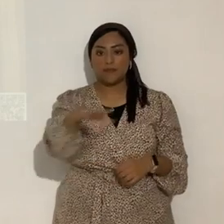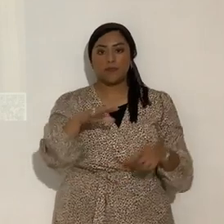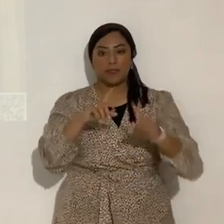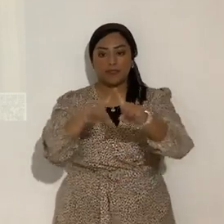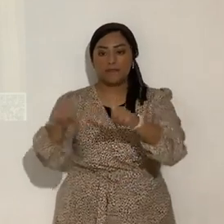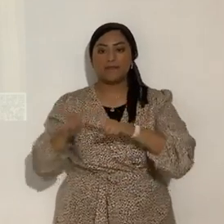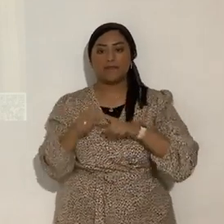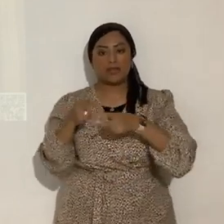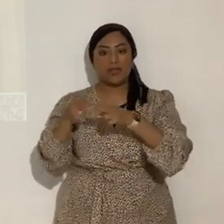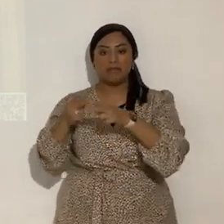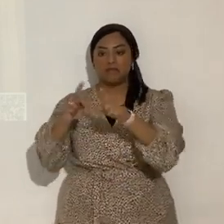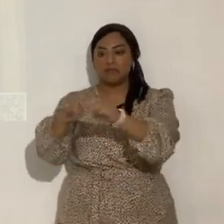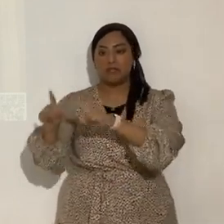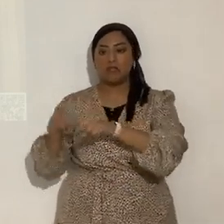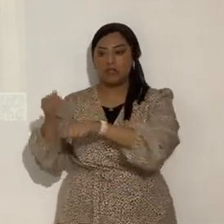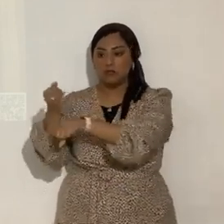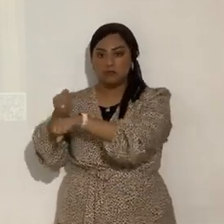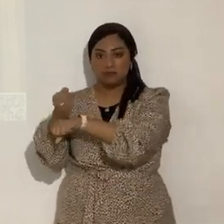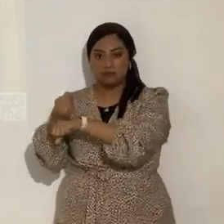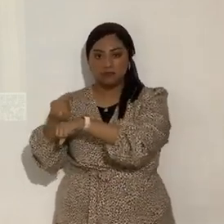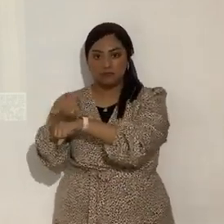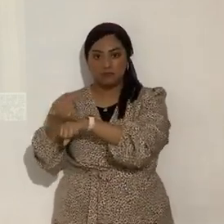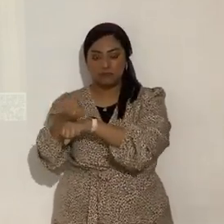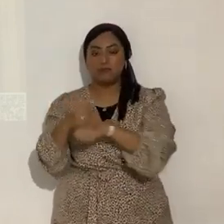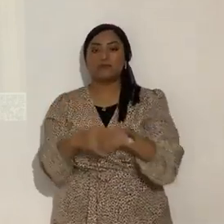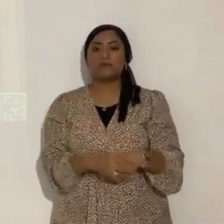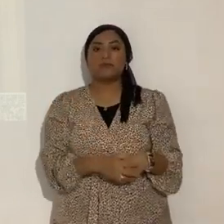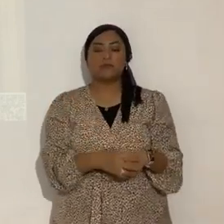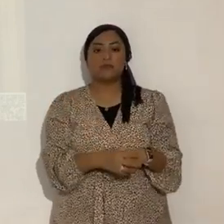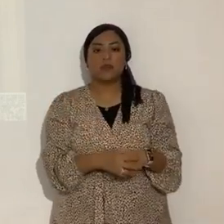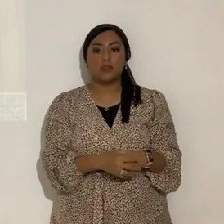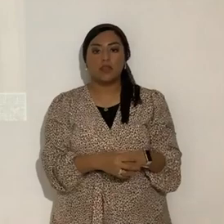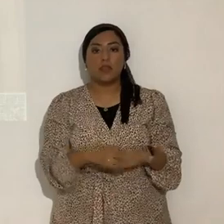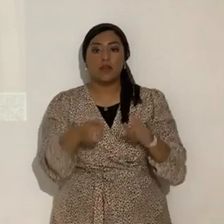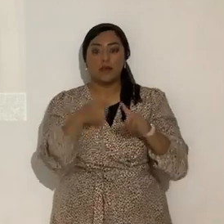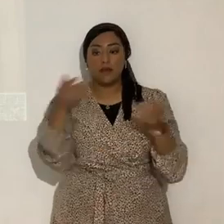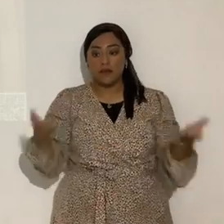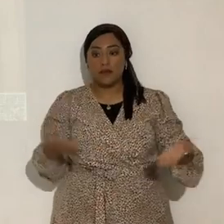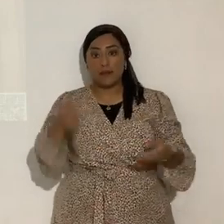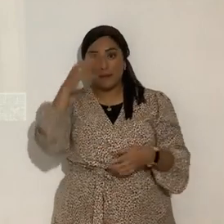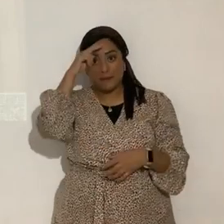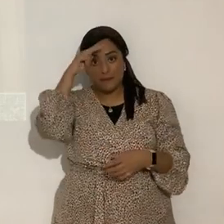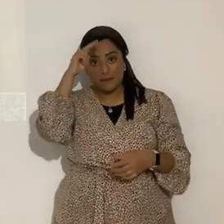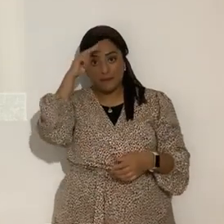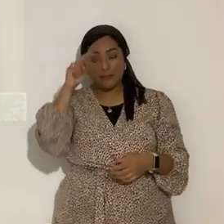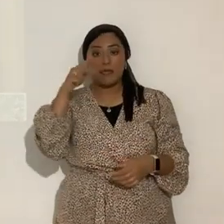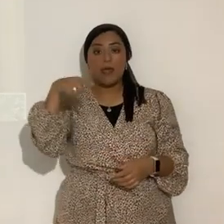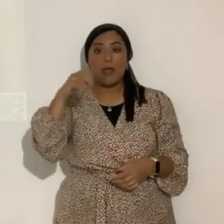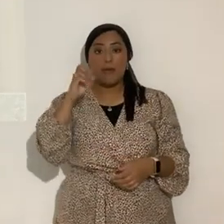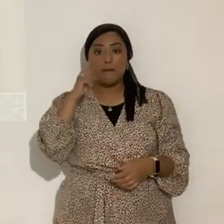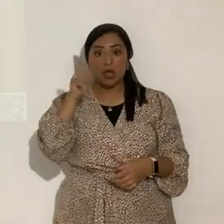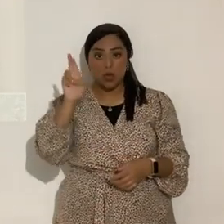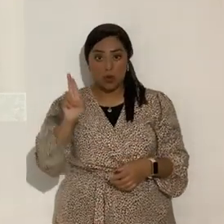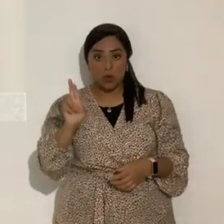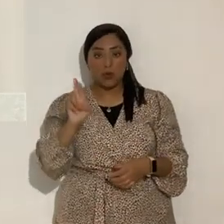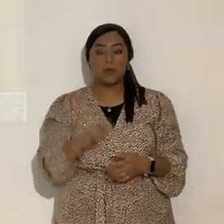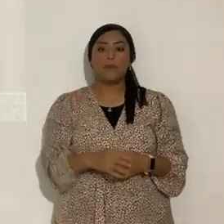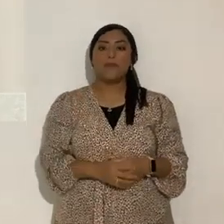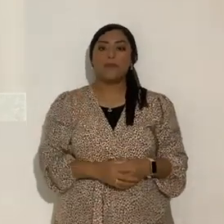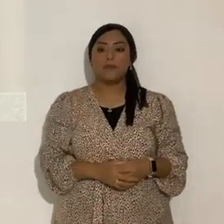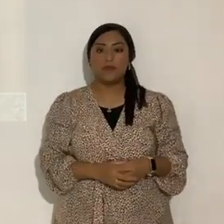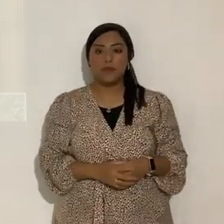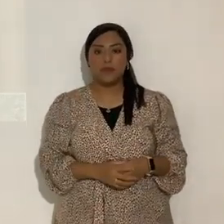Canarias, Islandia, Italia, México, Nicaragua, Noruega, Panamá, Paraguay, Perú, Puerto Rico, Rumania,